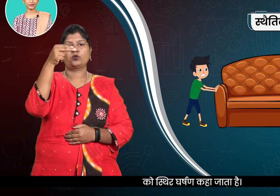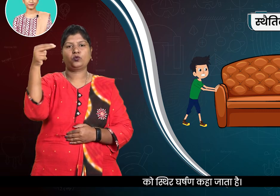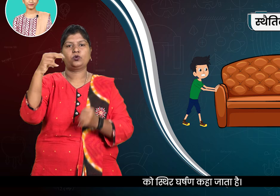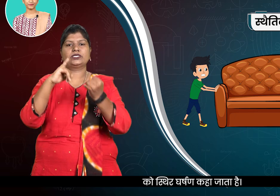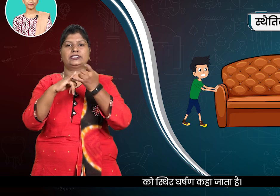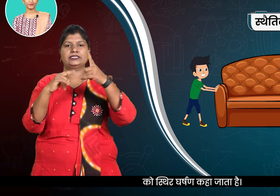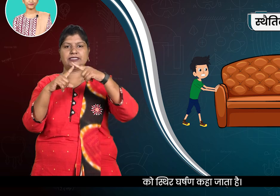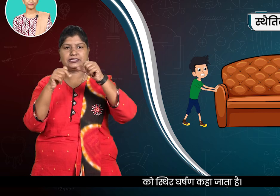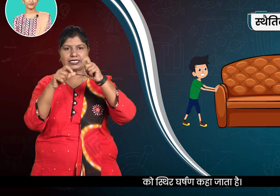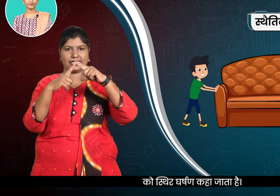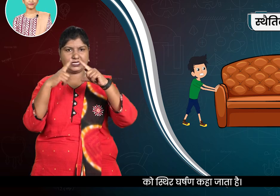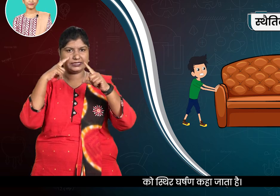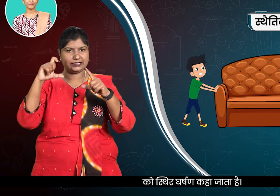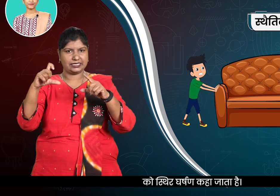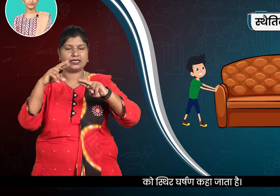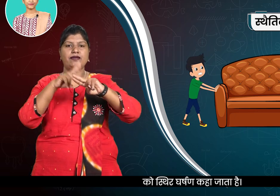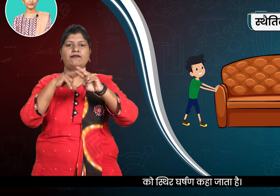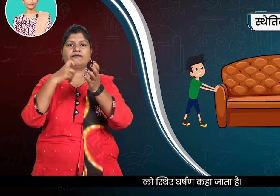जाता है